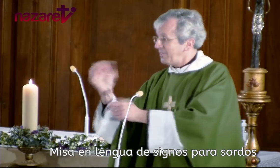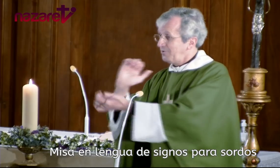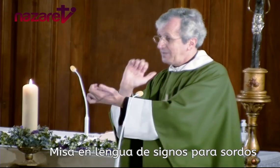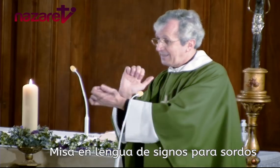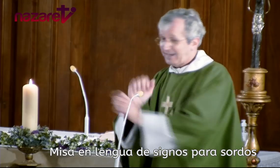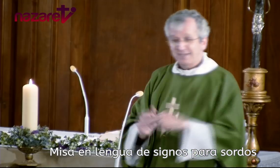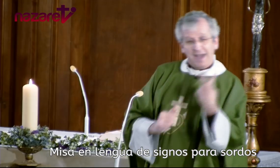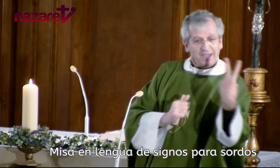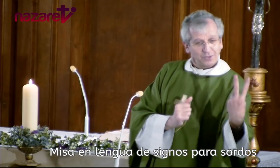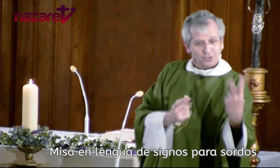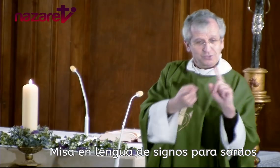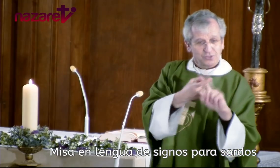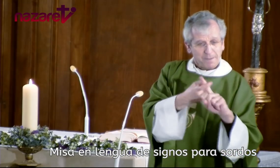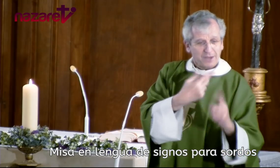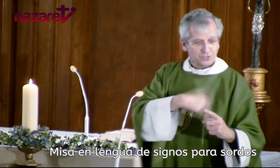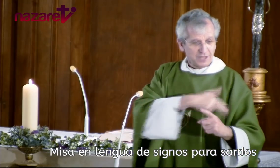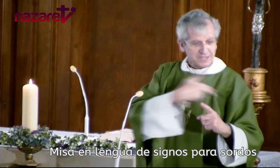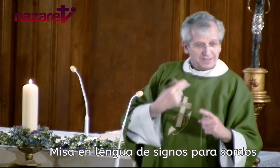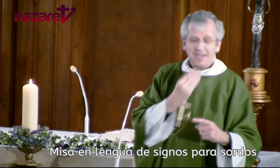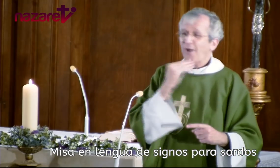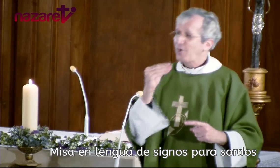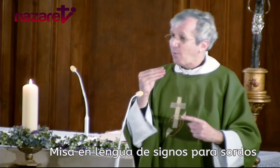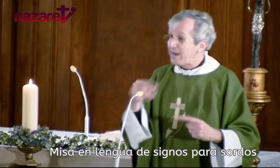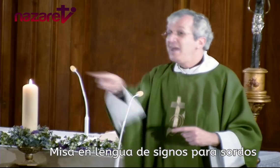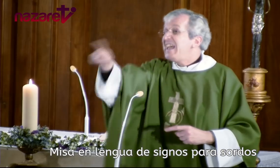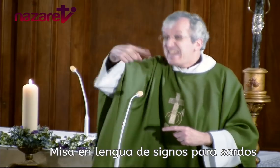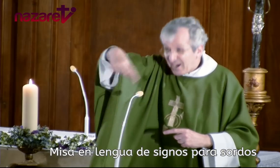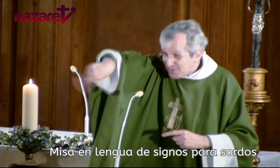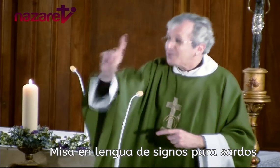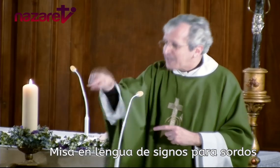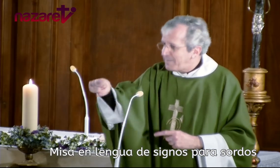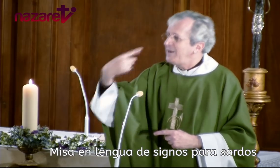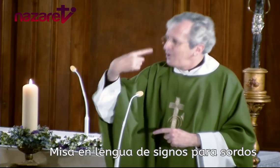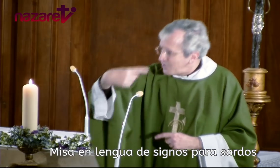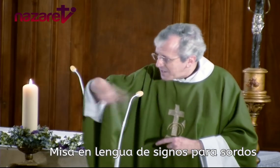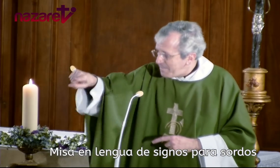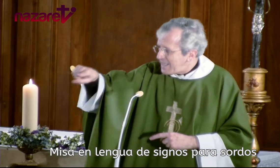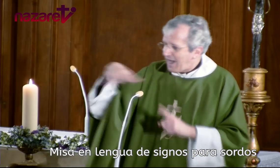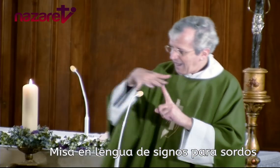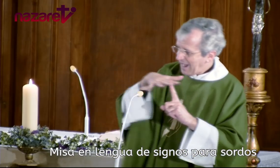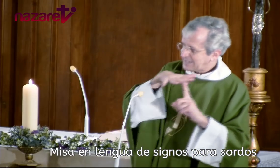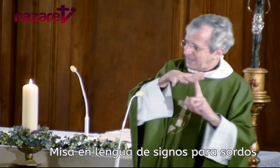y Andrés, a aquellos otros dos hermanos, Santiago y Juan, y a nosotros también nos envía a